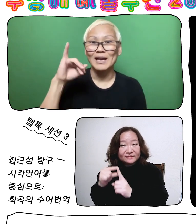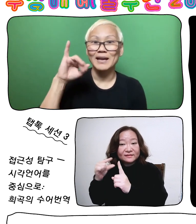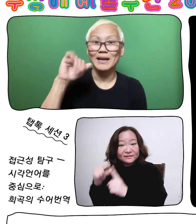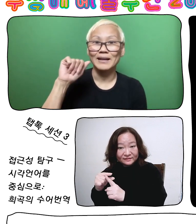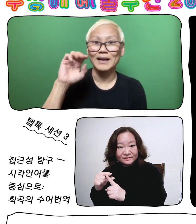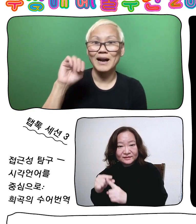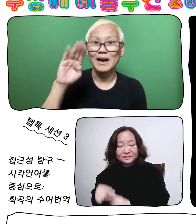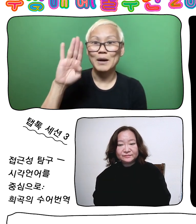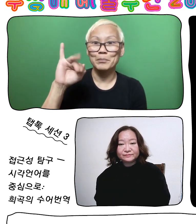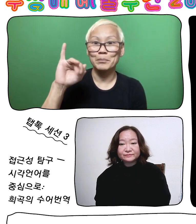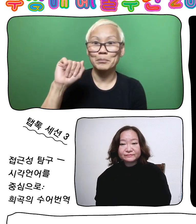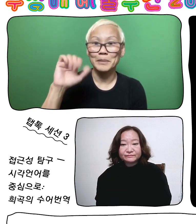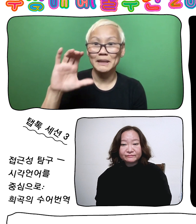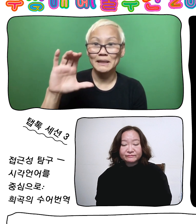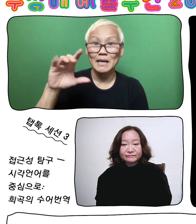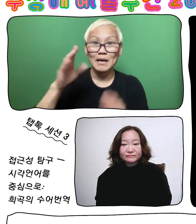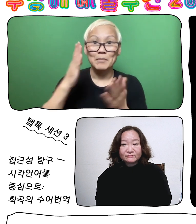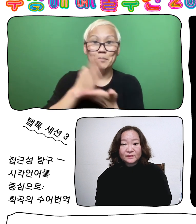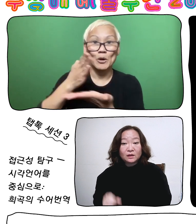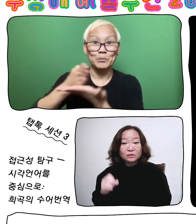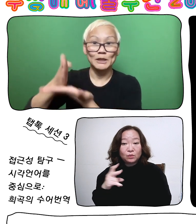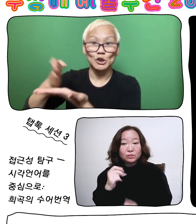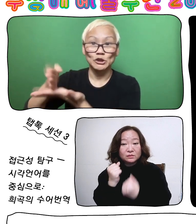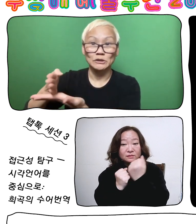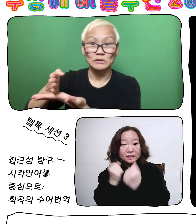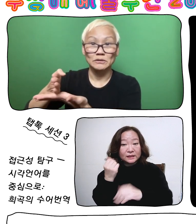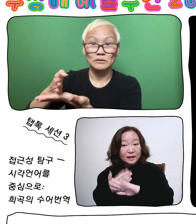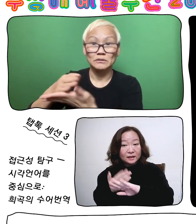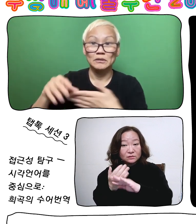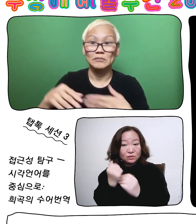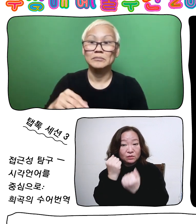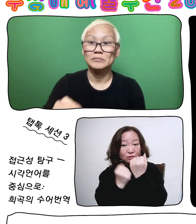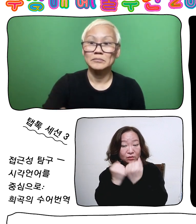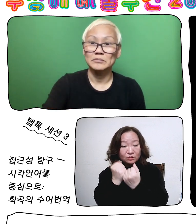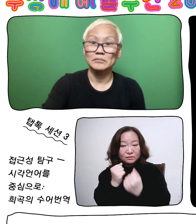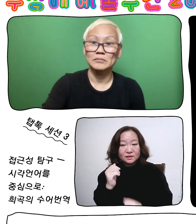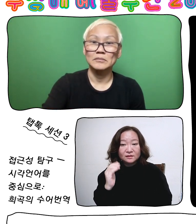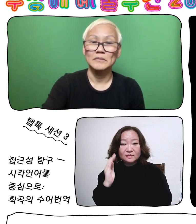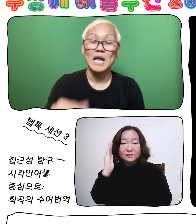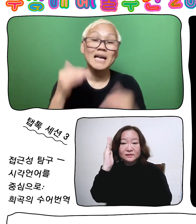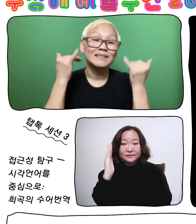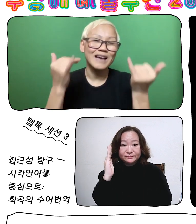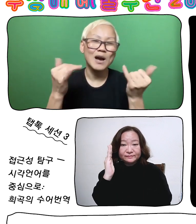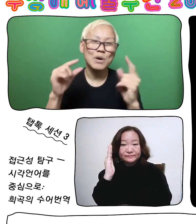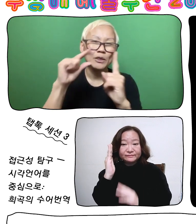미국 수어의 경우 손의 움직임으로 이를 표현하게 됩니다.